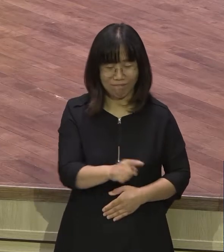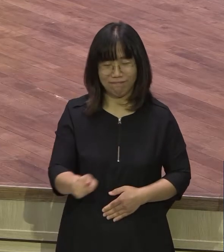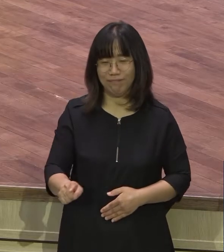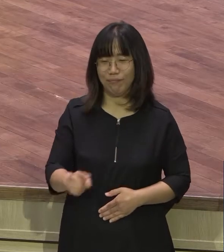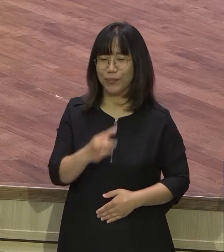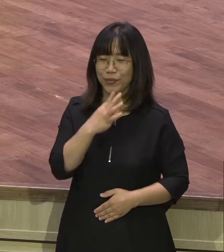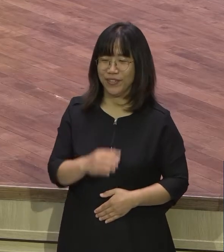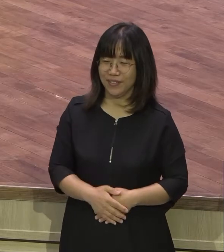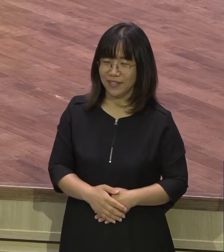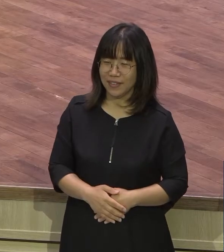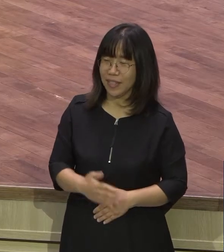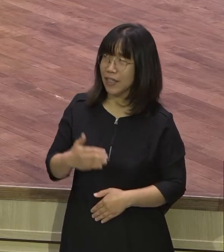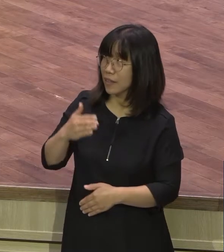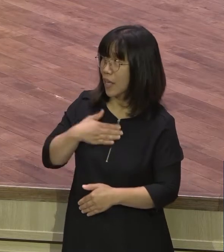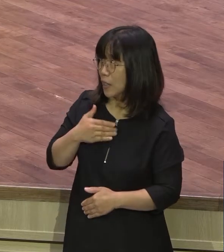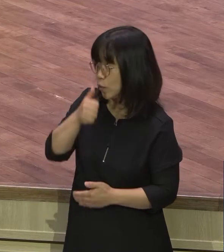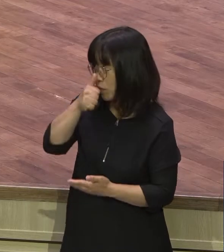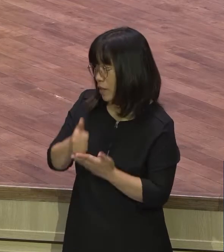살려주셔서 너무 감사합니다